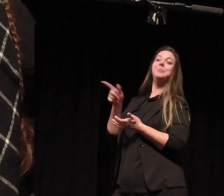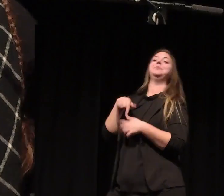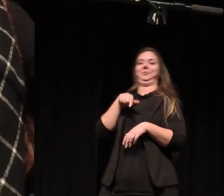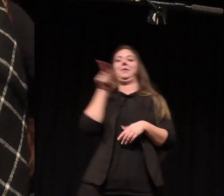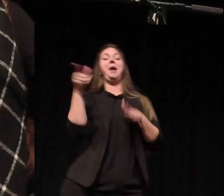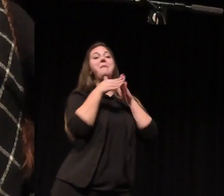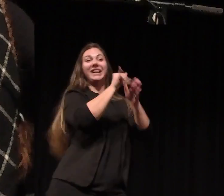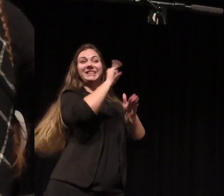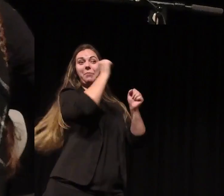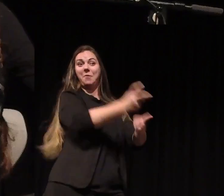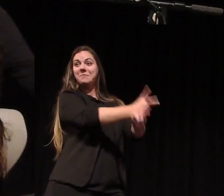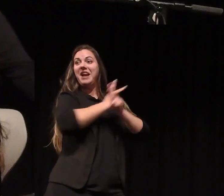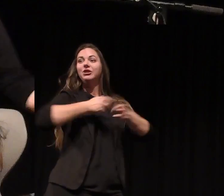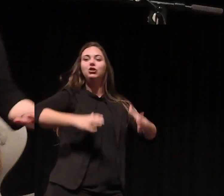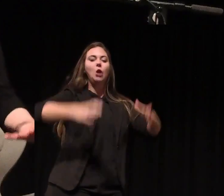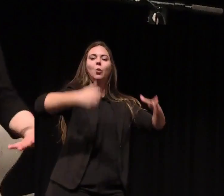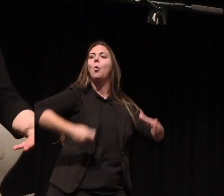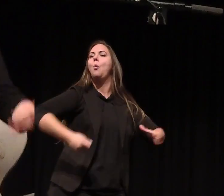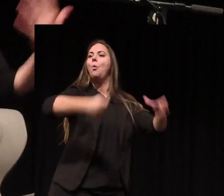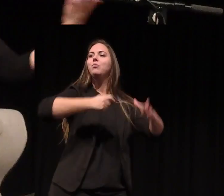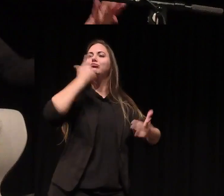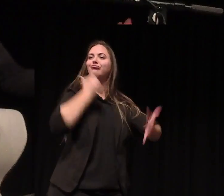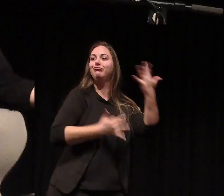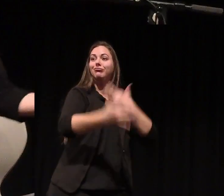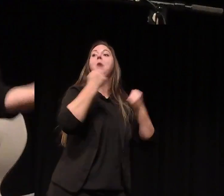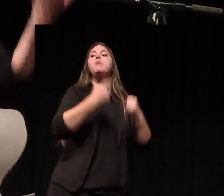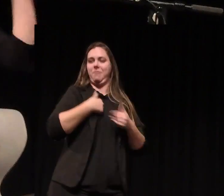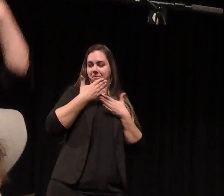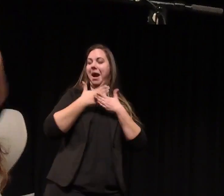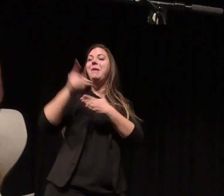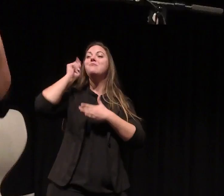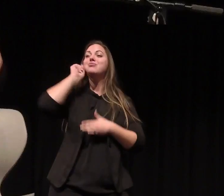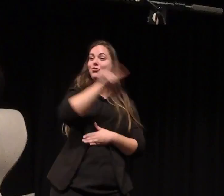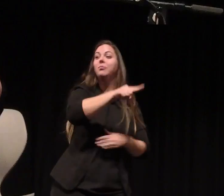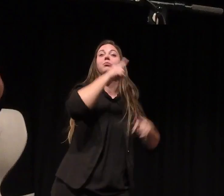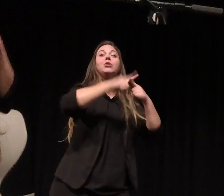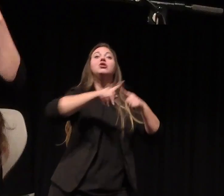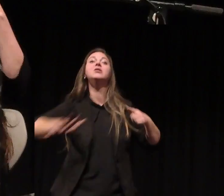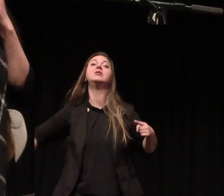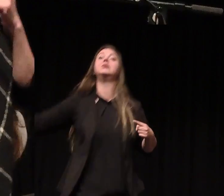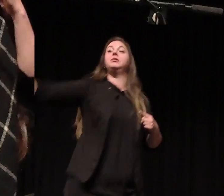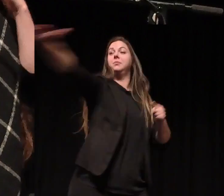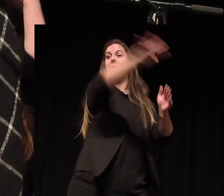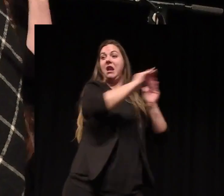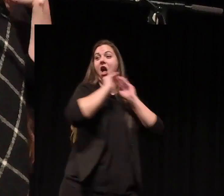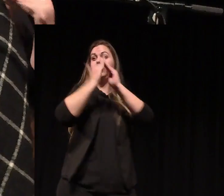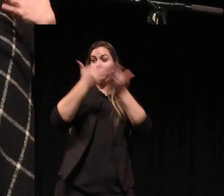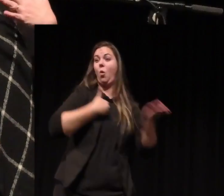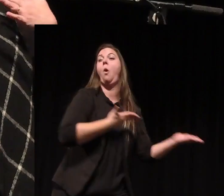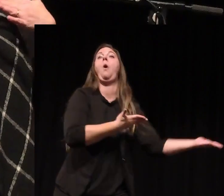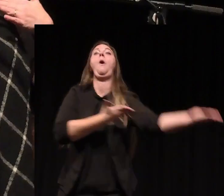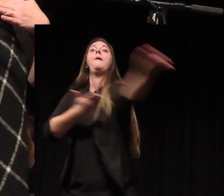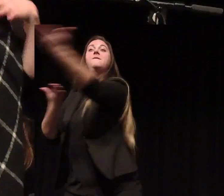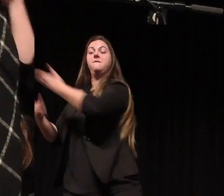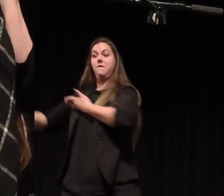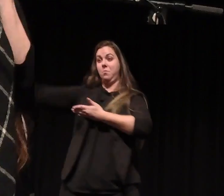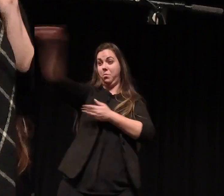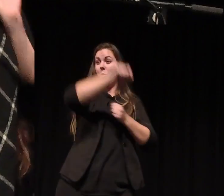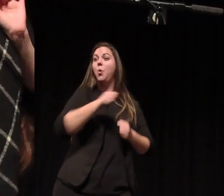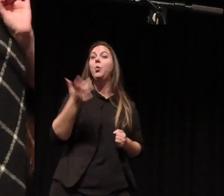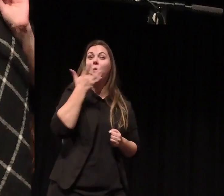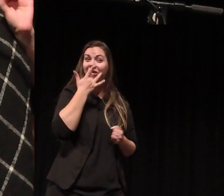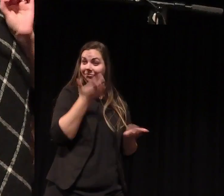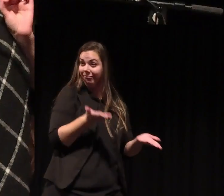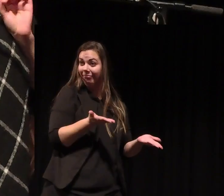l'eau, je pourrais en faire assez pour vous et peut-être pour le village. Vous allez pouvoir y goûter. » Maintenant, la vieille femme, elle n'avait